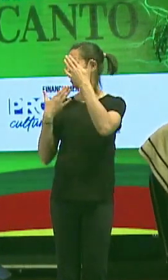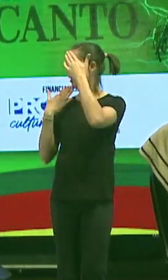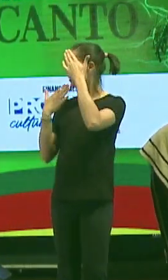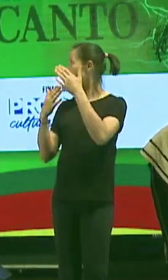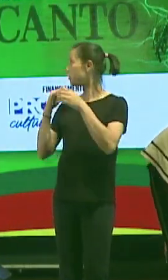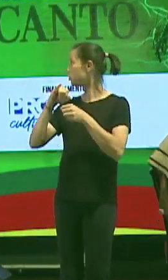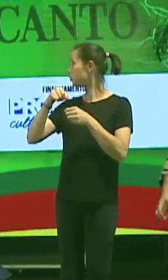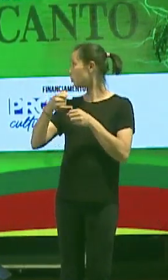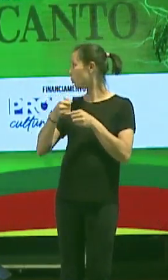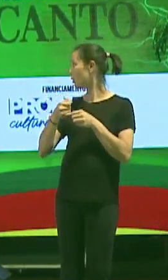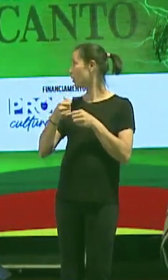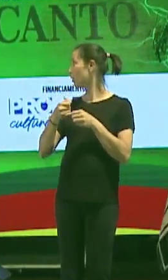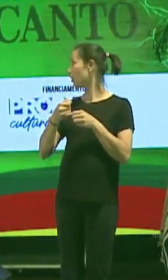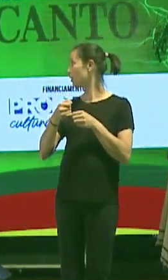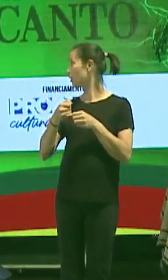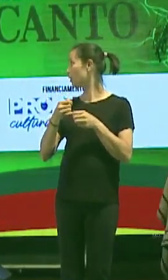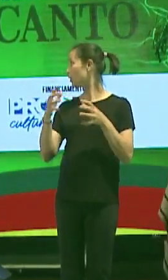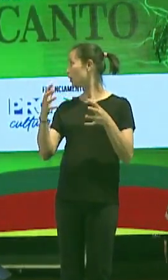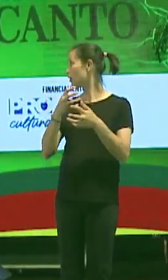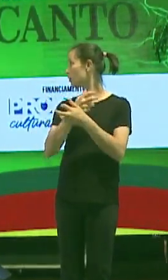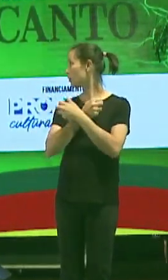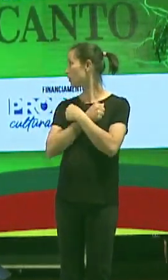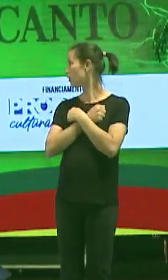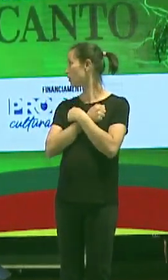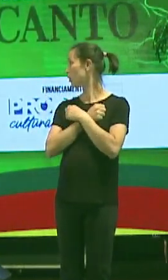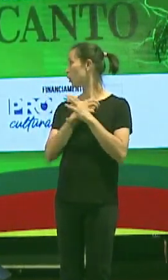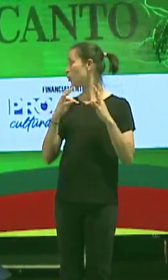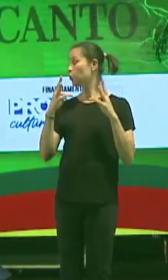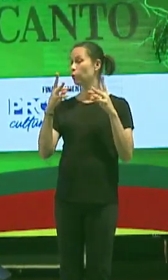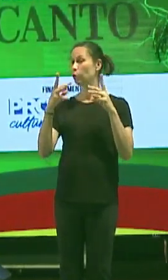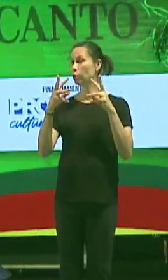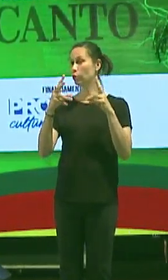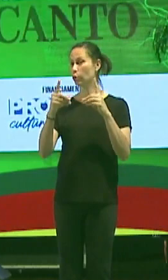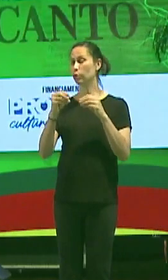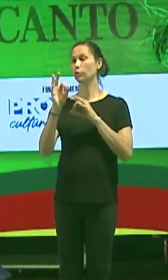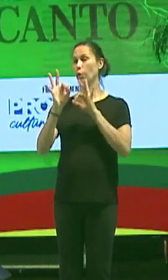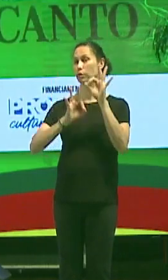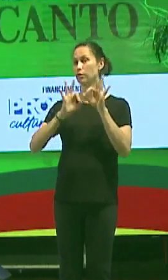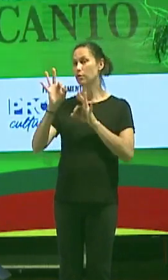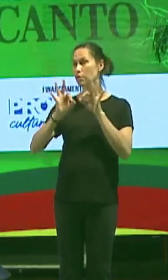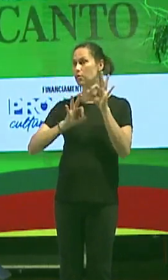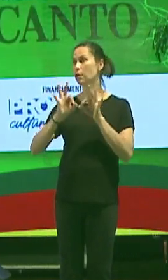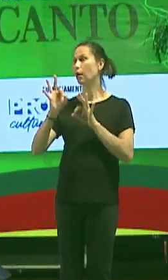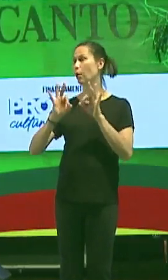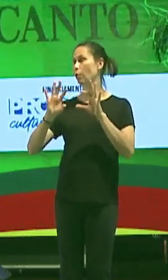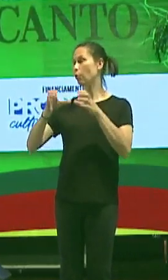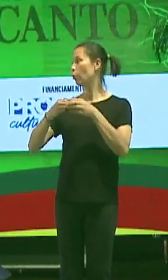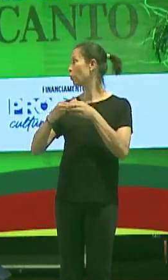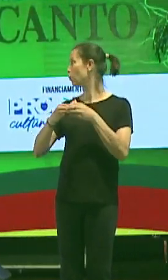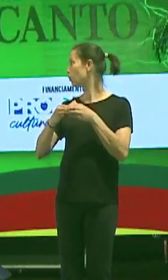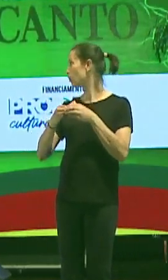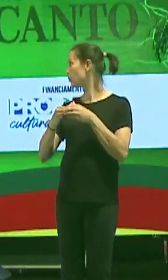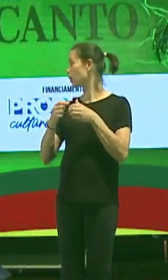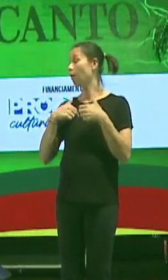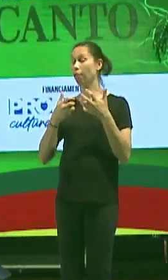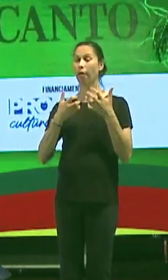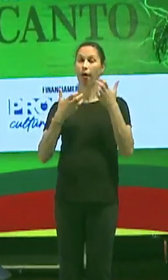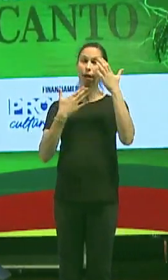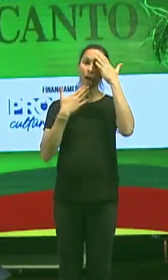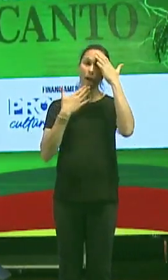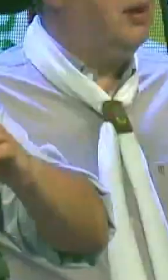recebeu, Rogério aqui em Norte, pessoal da organização. Mas, acima de tudo, agradecer